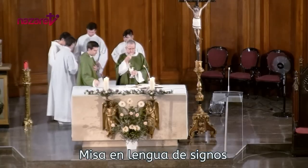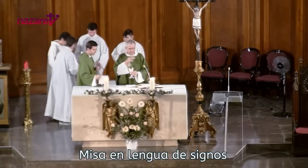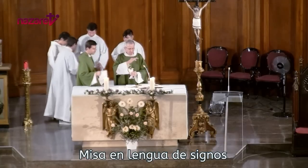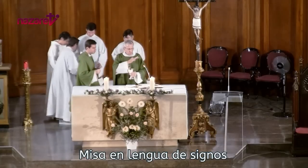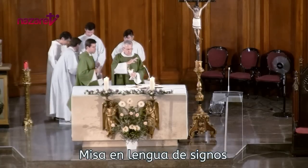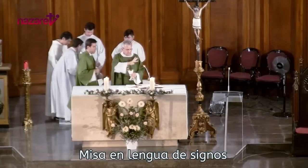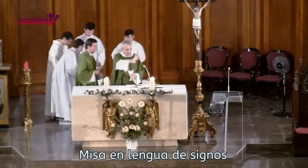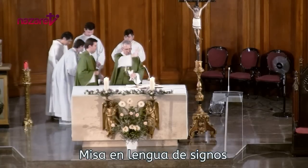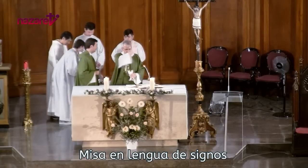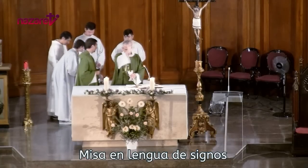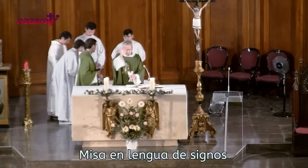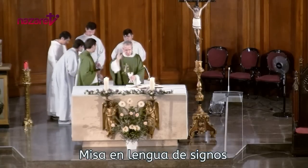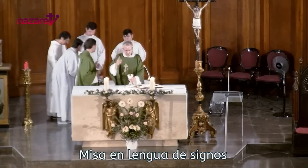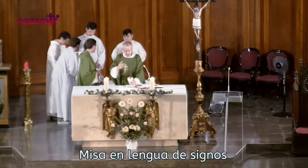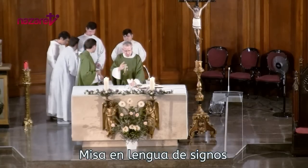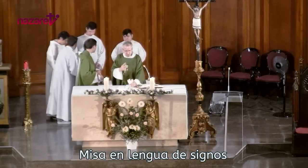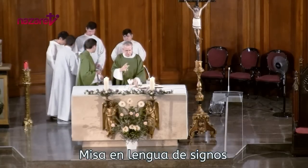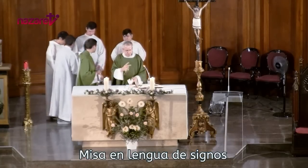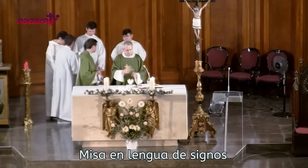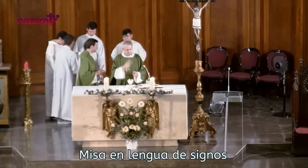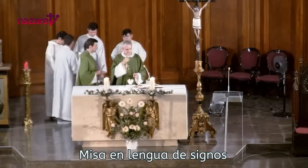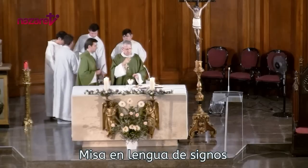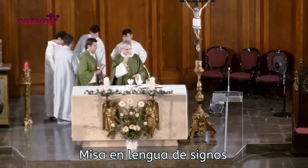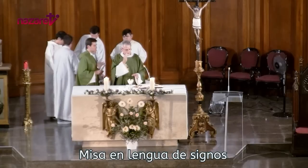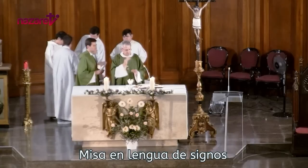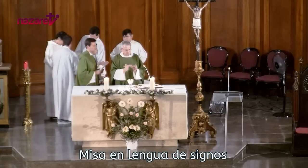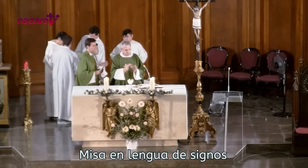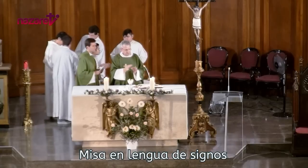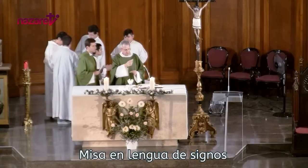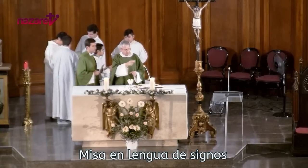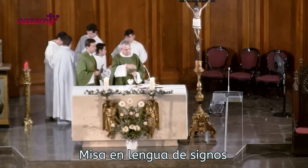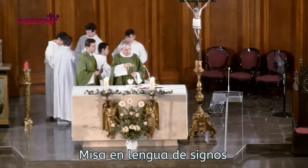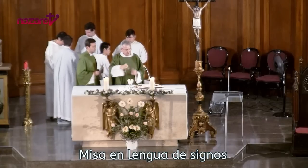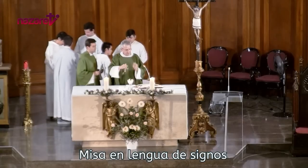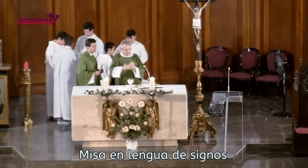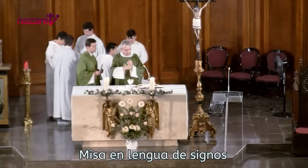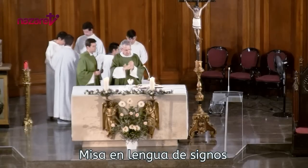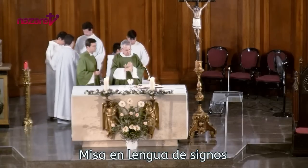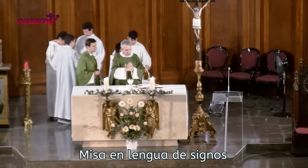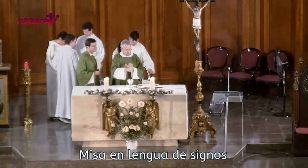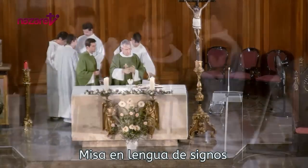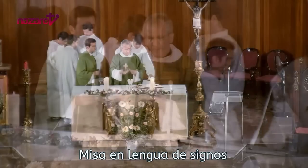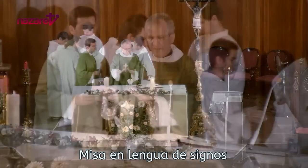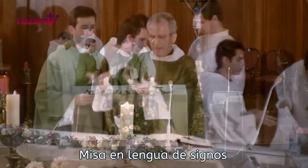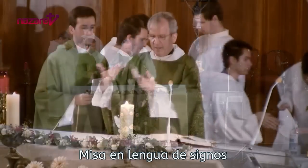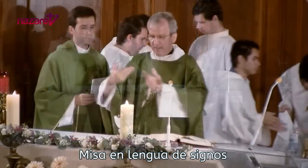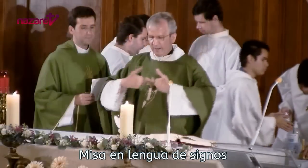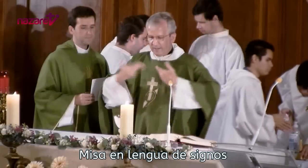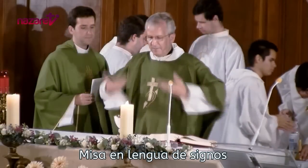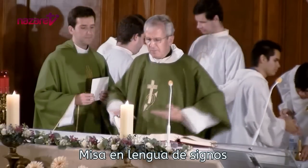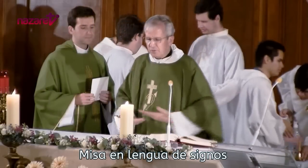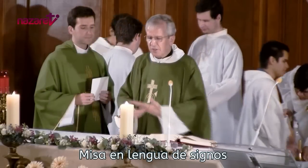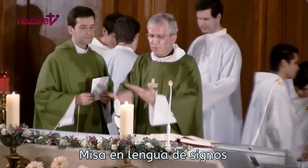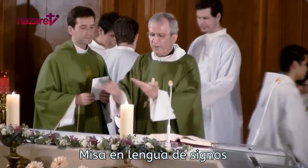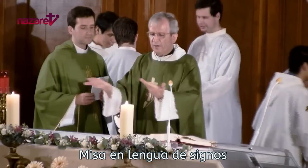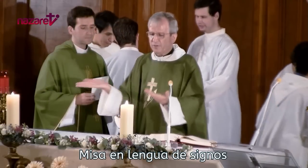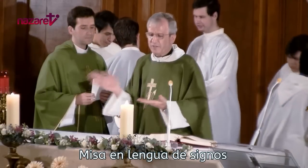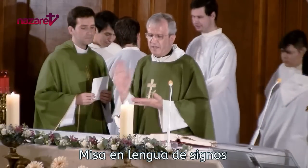Bendito seas, Señor Dios del universo, por este vino, fruto de la vid y del trabajo del hombre, que recibimos de tu generosidad y ahora